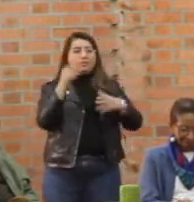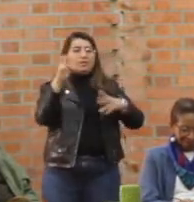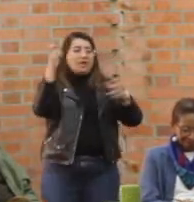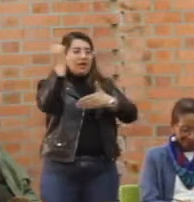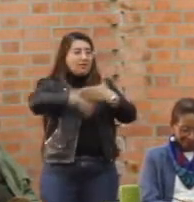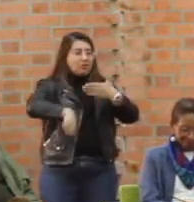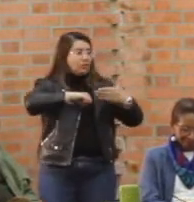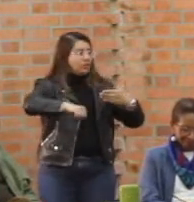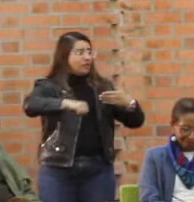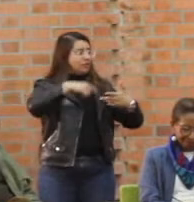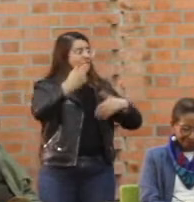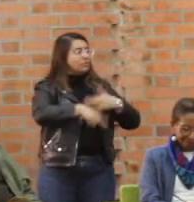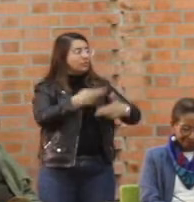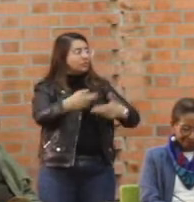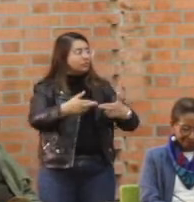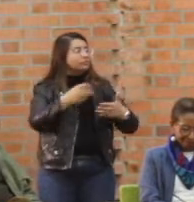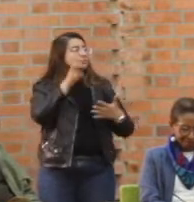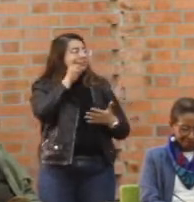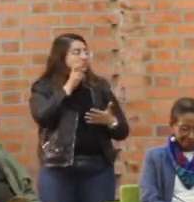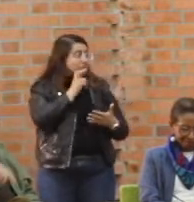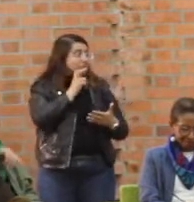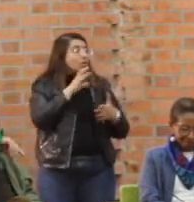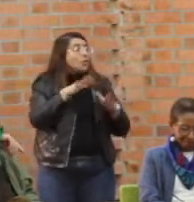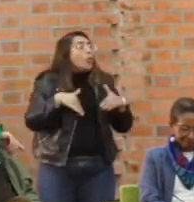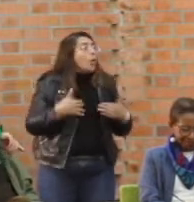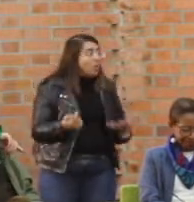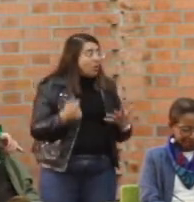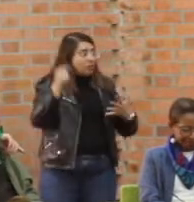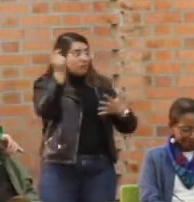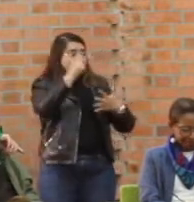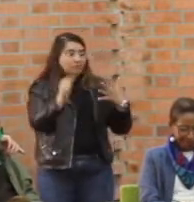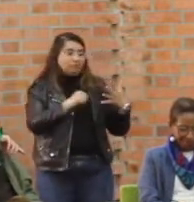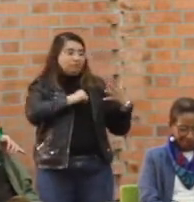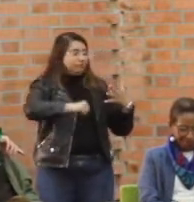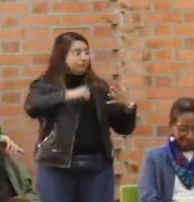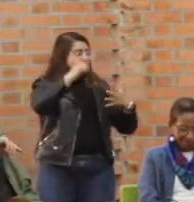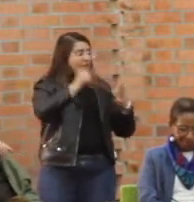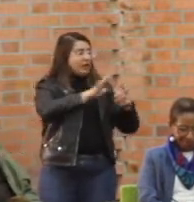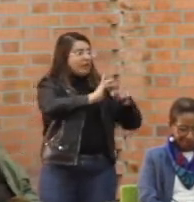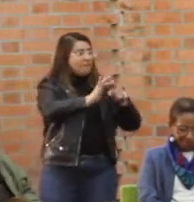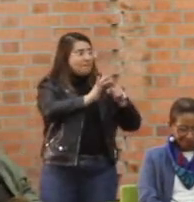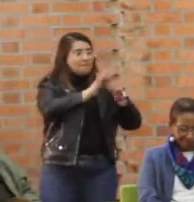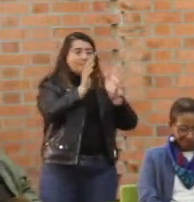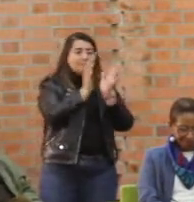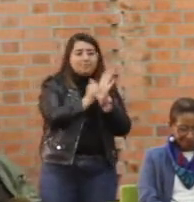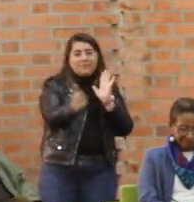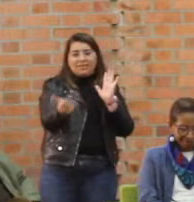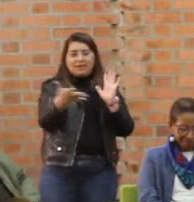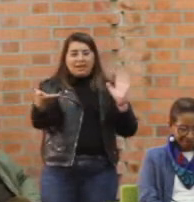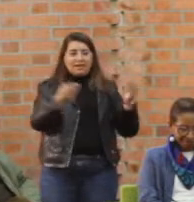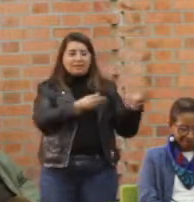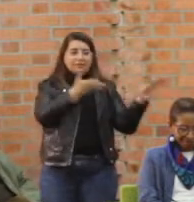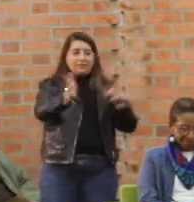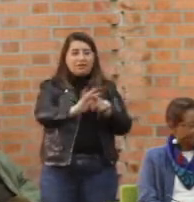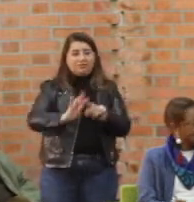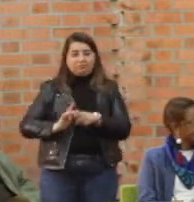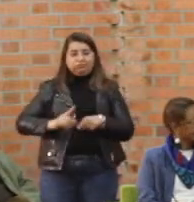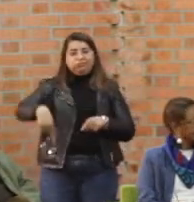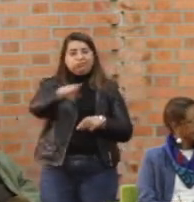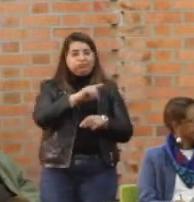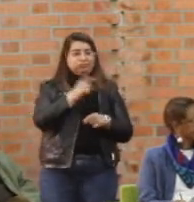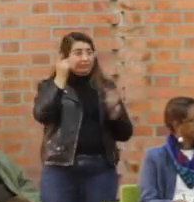reproductivos y nuestro reto ha sido tratar de crear unos materiales que sean puentes entre esas diferentes cosmovisiones